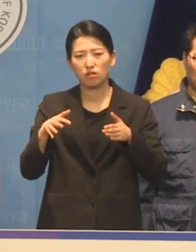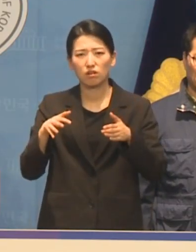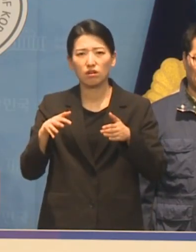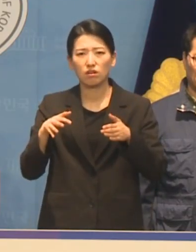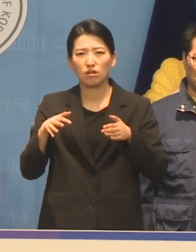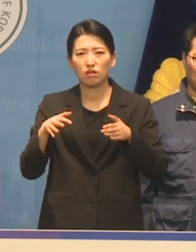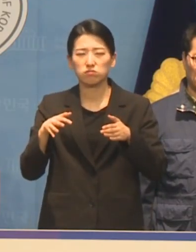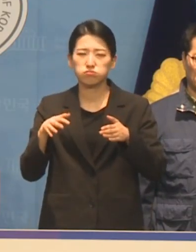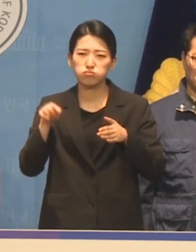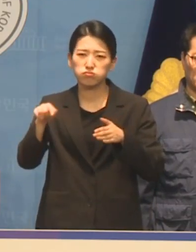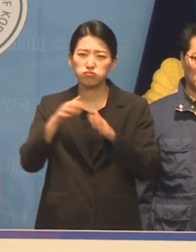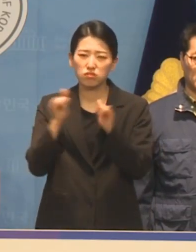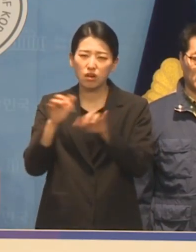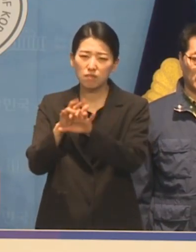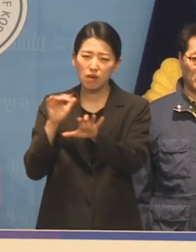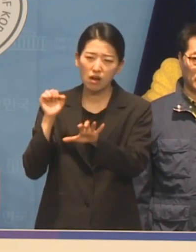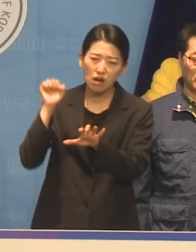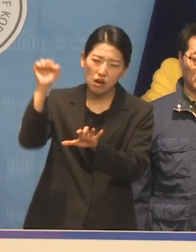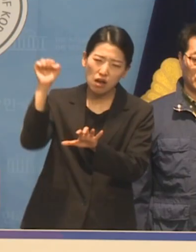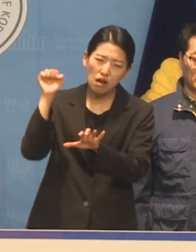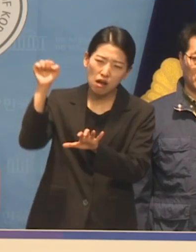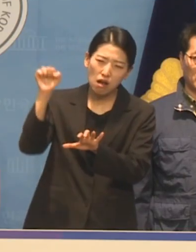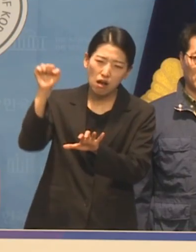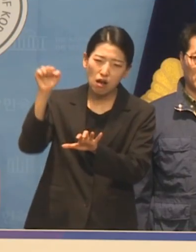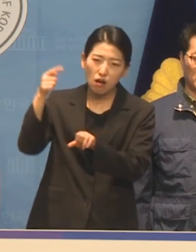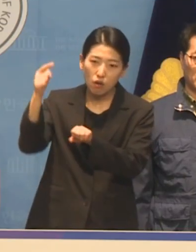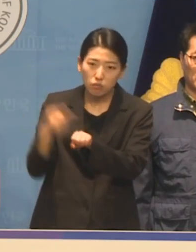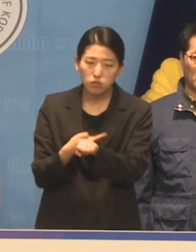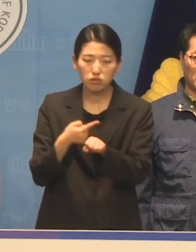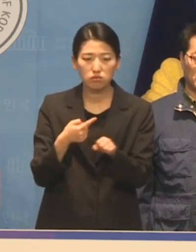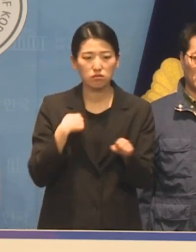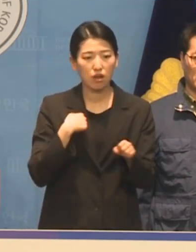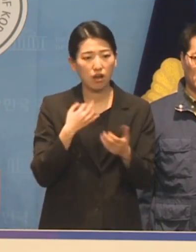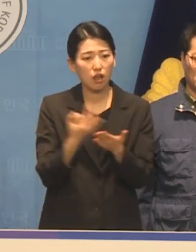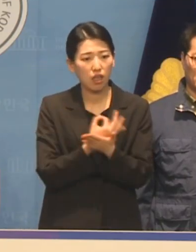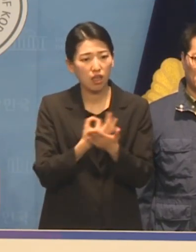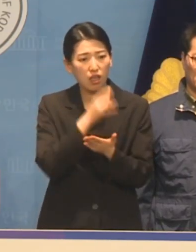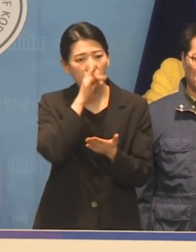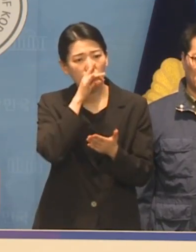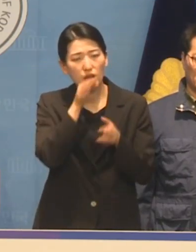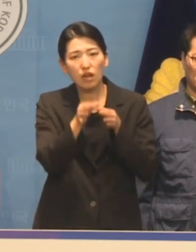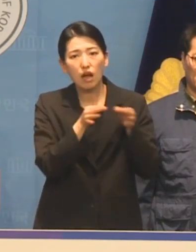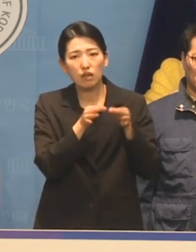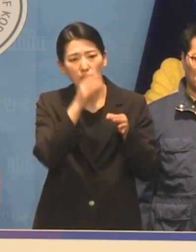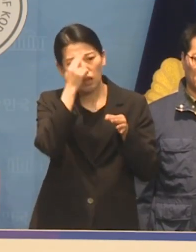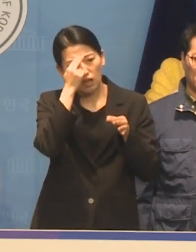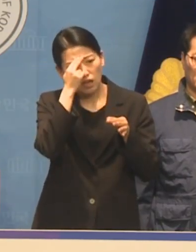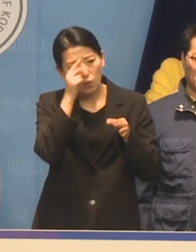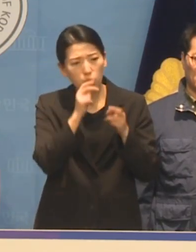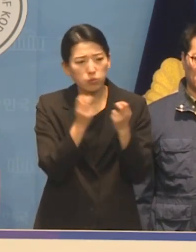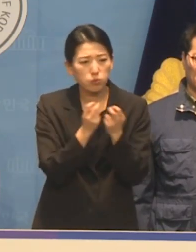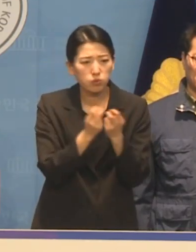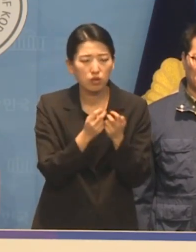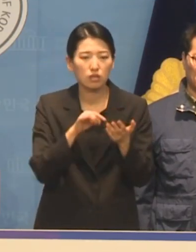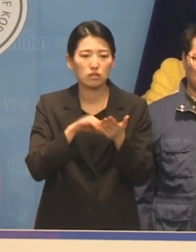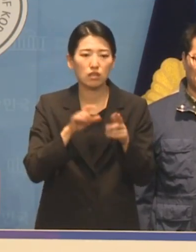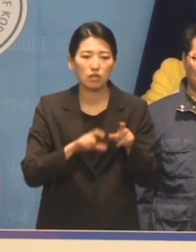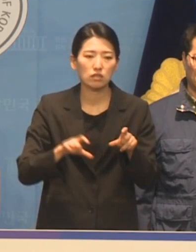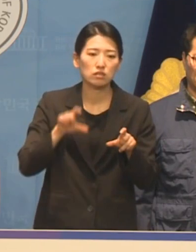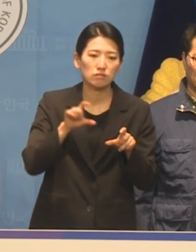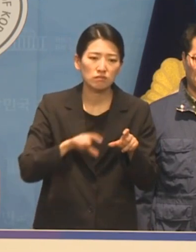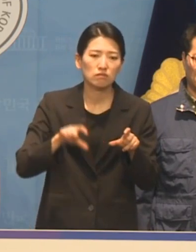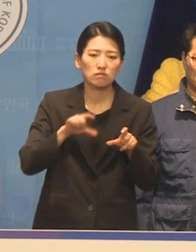인해 세금조차 납부하지 못하는 영업점이 급증하고 있습니다. 그 통계는 국세청